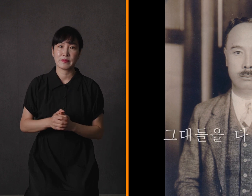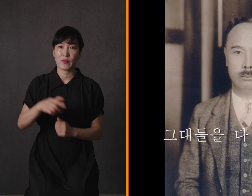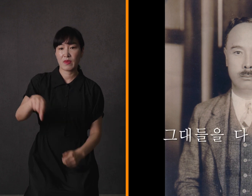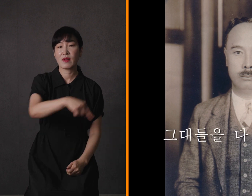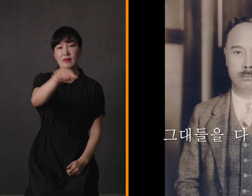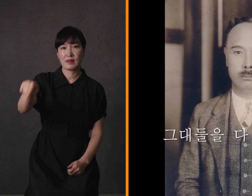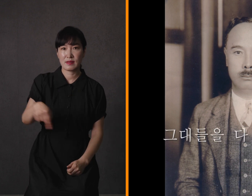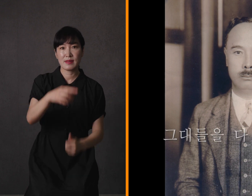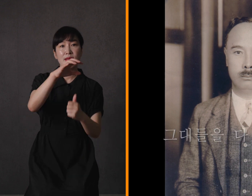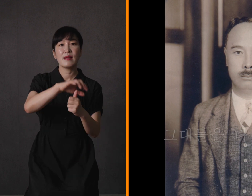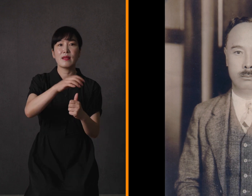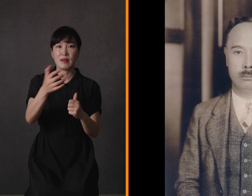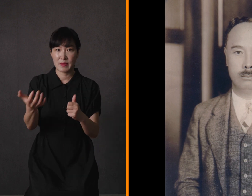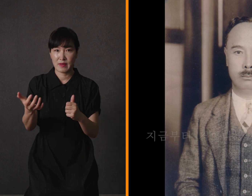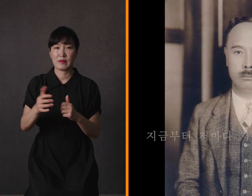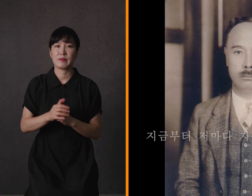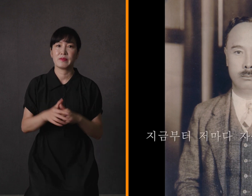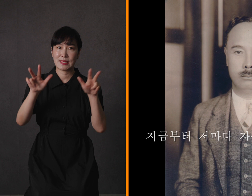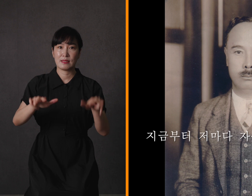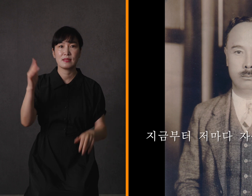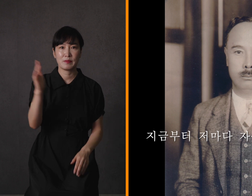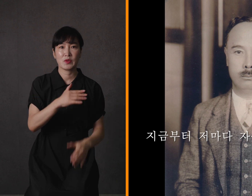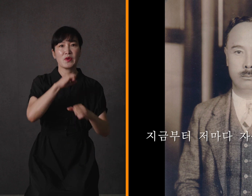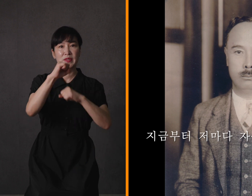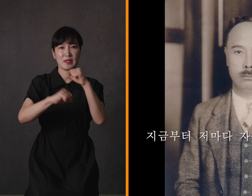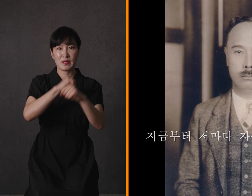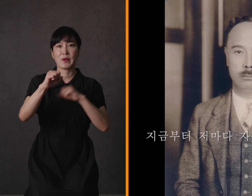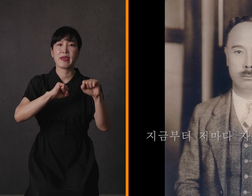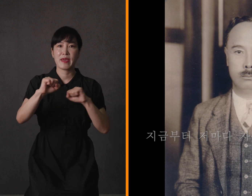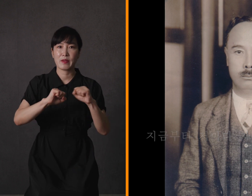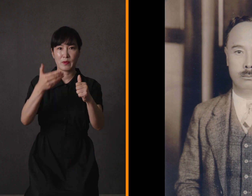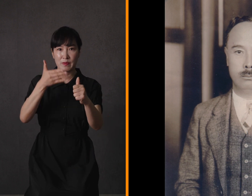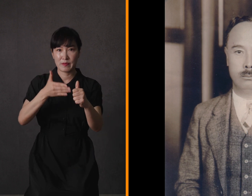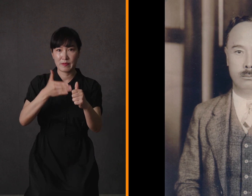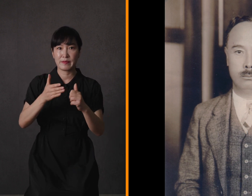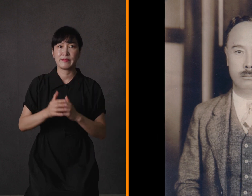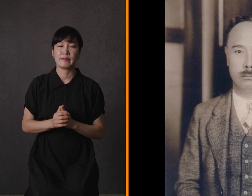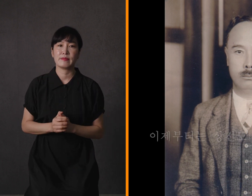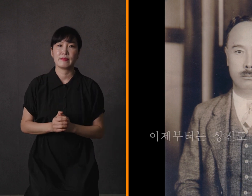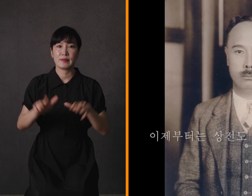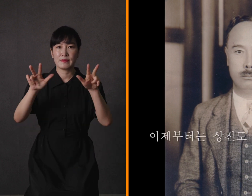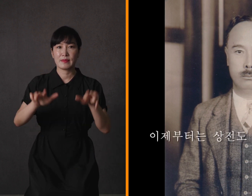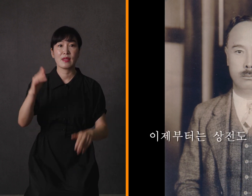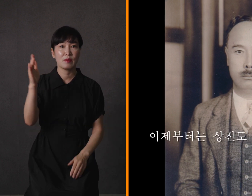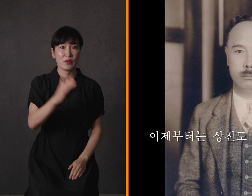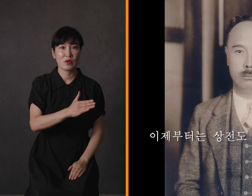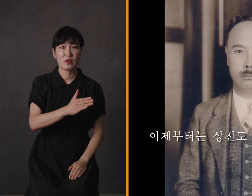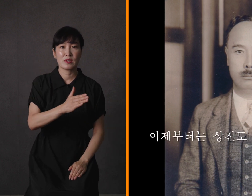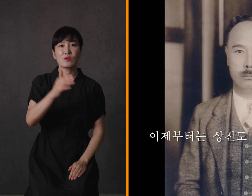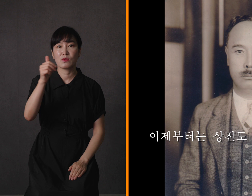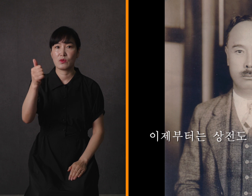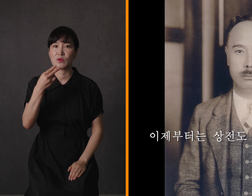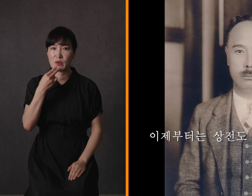해방한다. 지금부터 저마다 자유롭게 행동하라. 이제부터는 상전도 없고